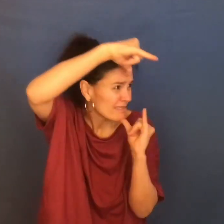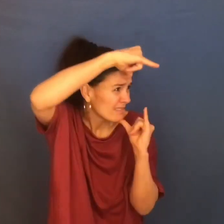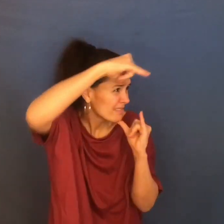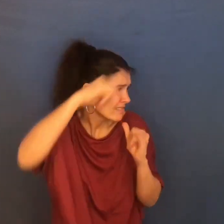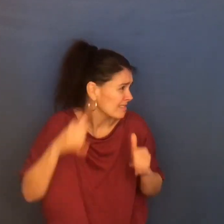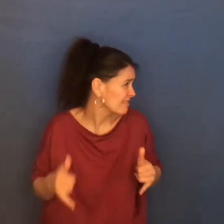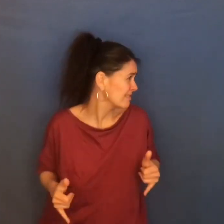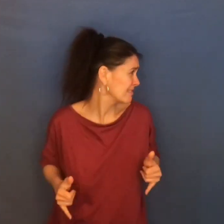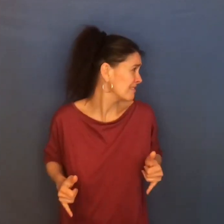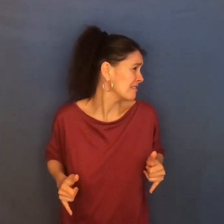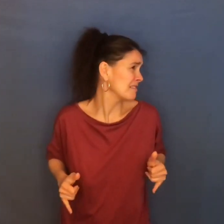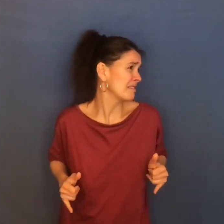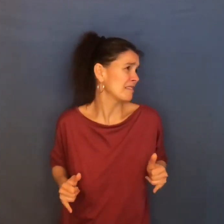Est-ce la lune ? demanda-t-il.